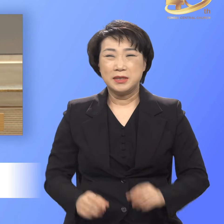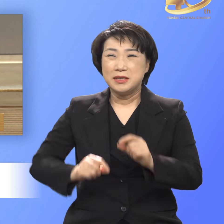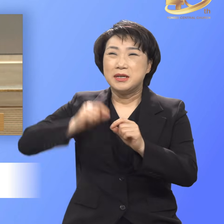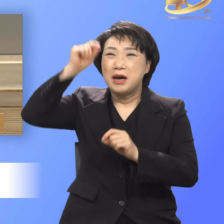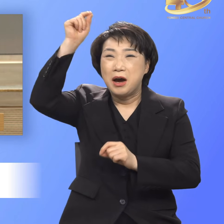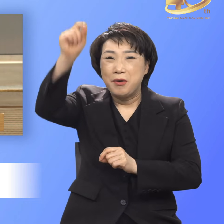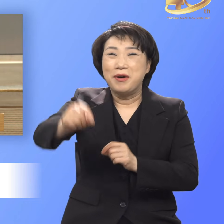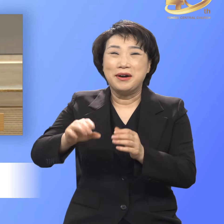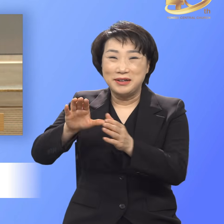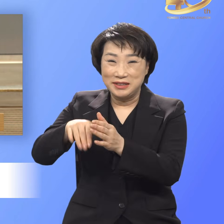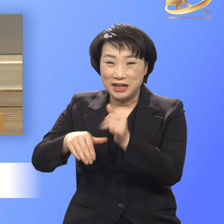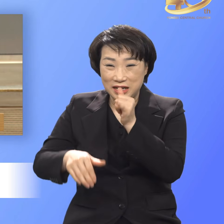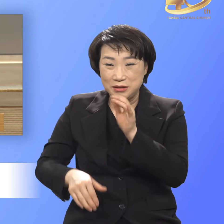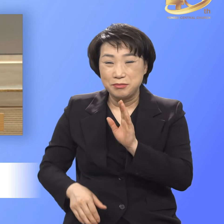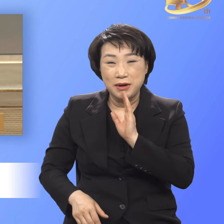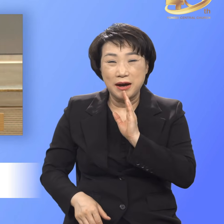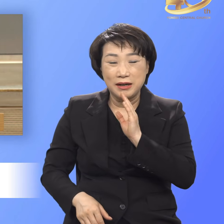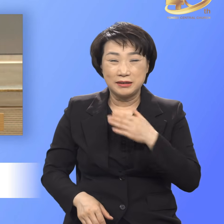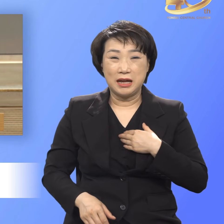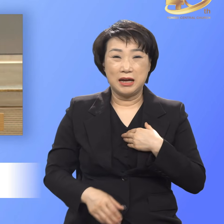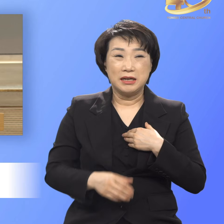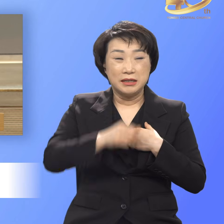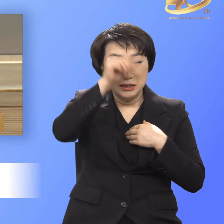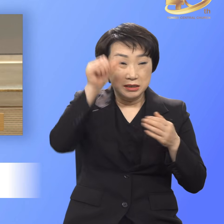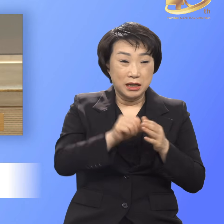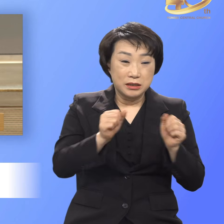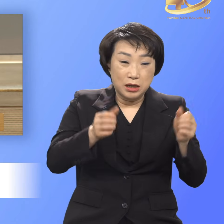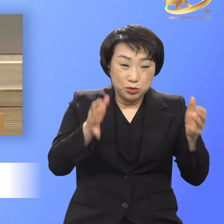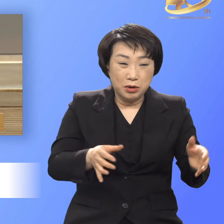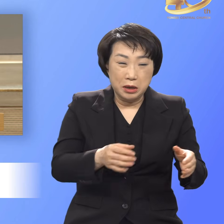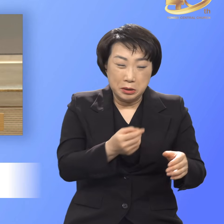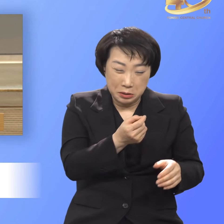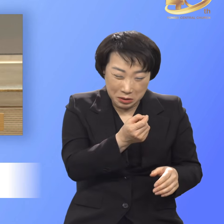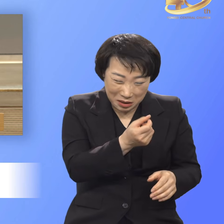영원이라는 시간 앞에 난 내 인생의 때는